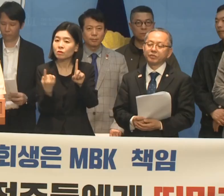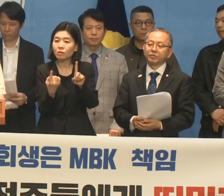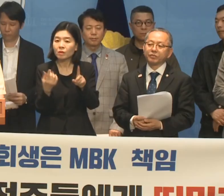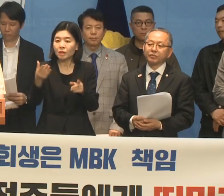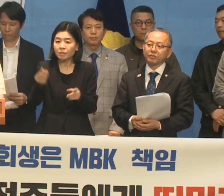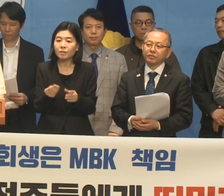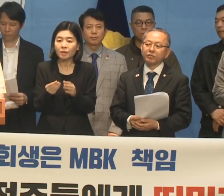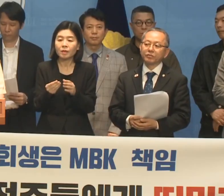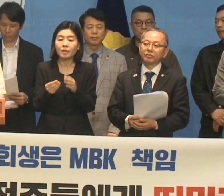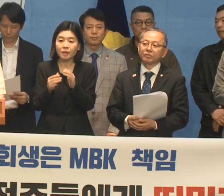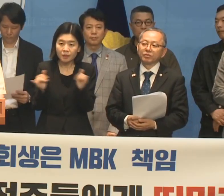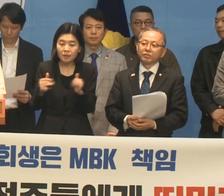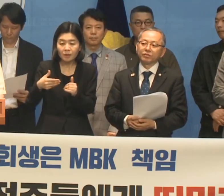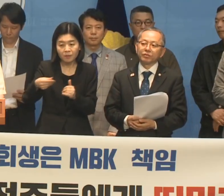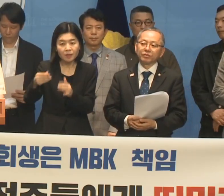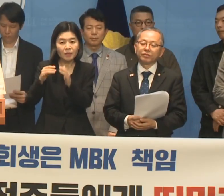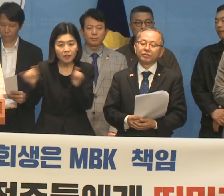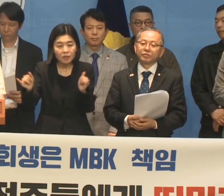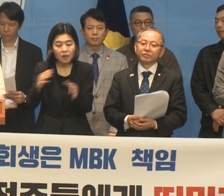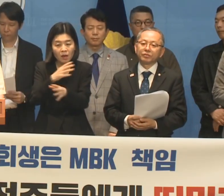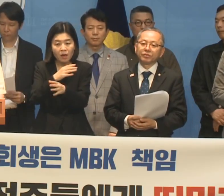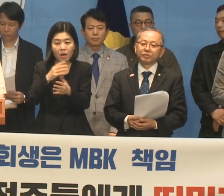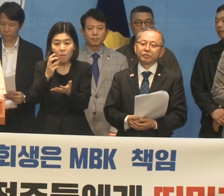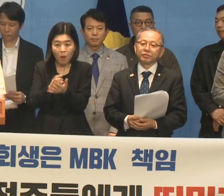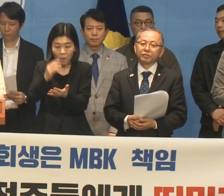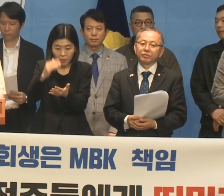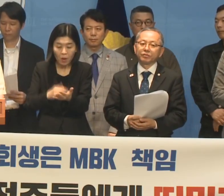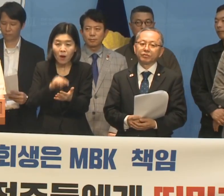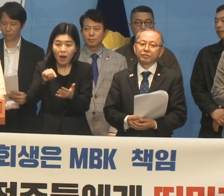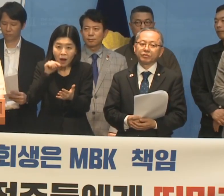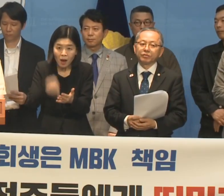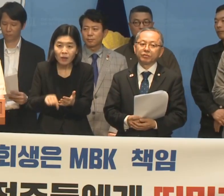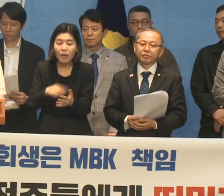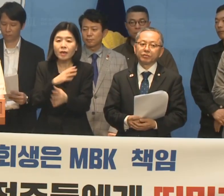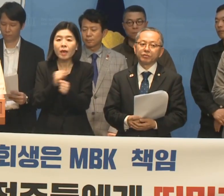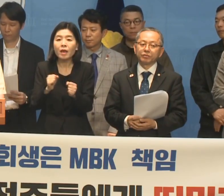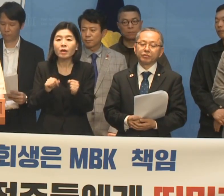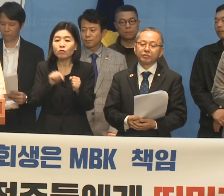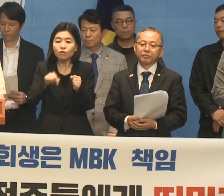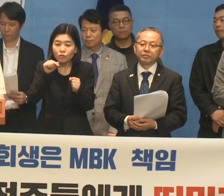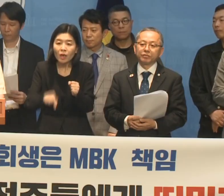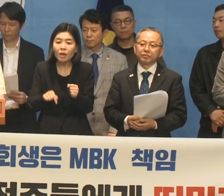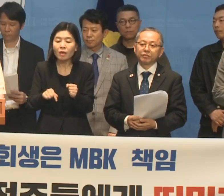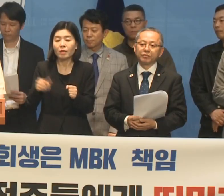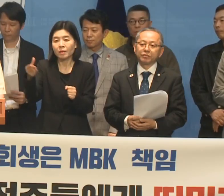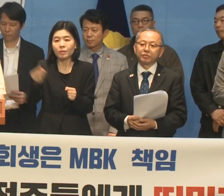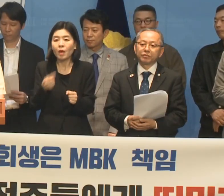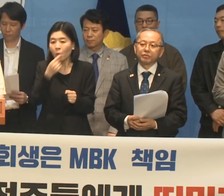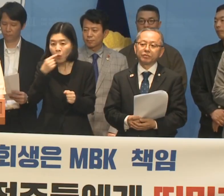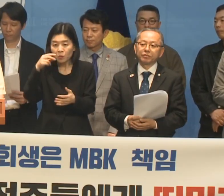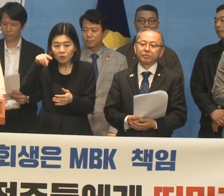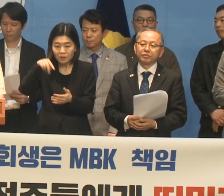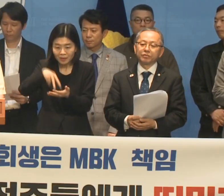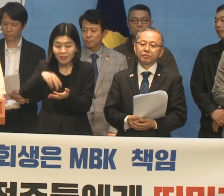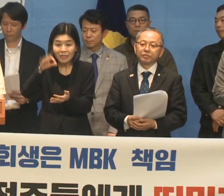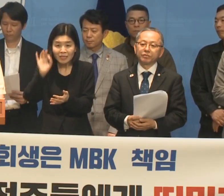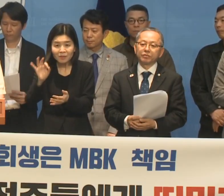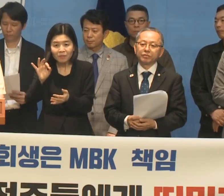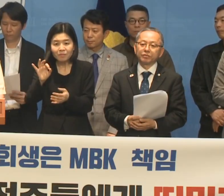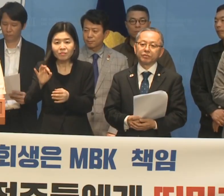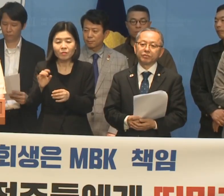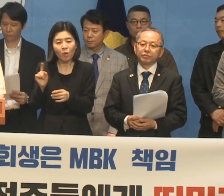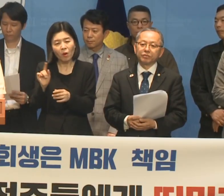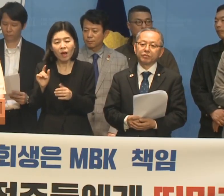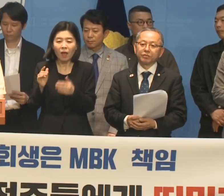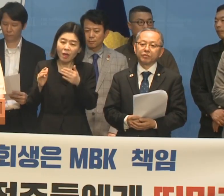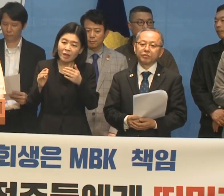임대인과 임차인은 관련 법령이 허용하는 한 본 계약 유효기간 중이라도 임대보증금 및 임대료가 상당하지 아니하게 된